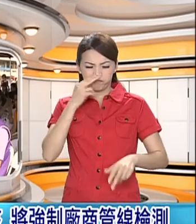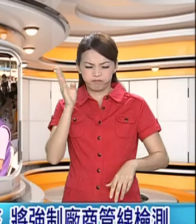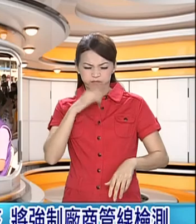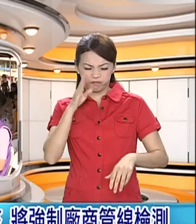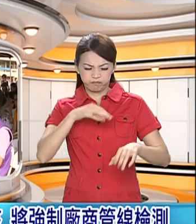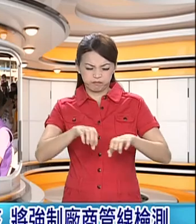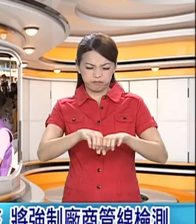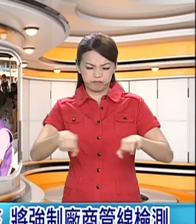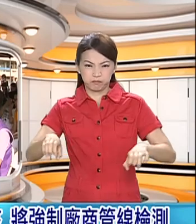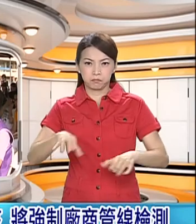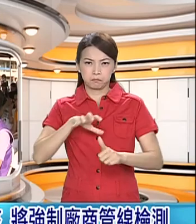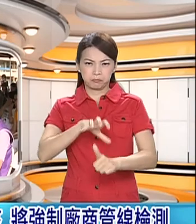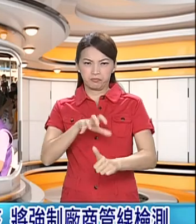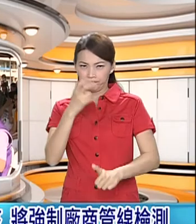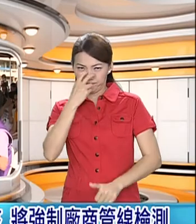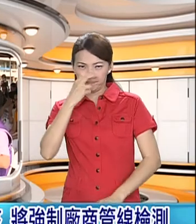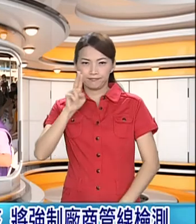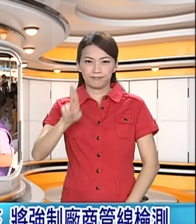强制厂商检测管线。